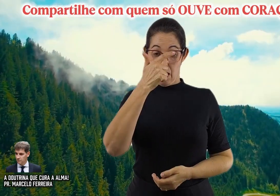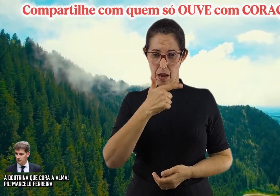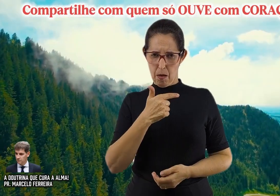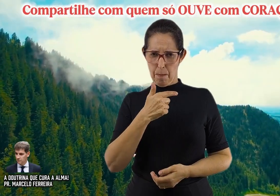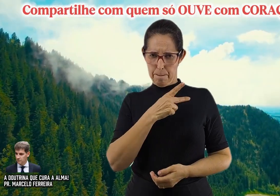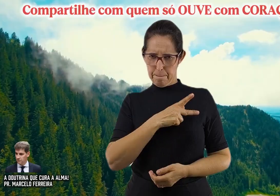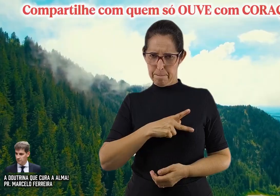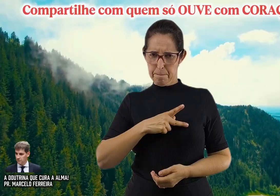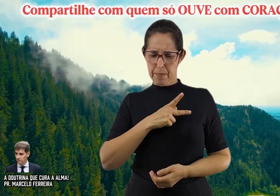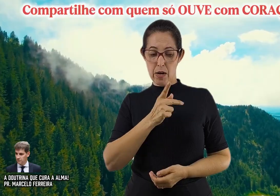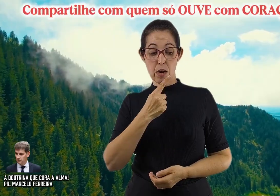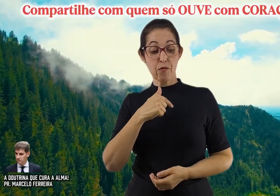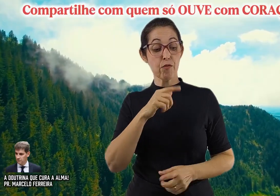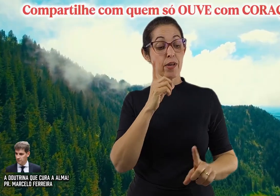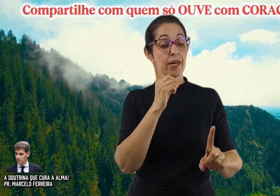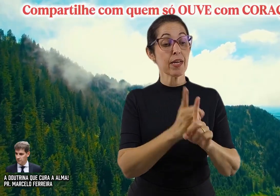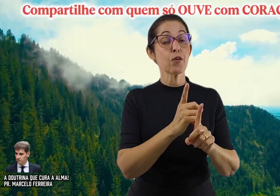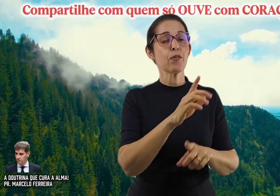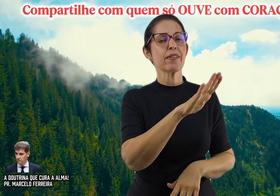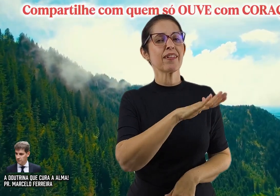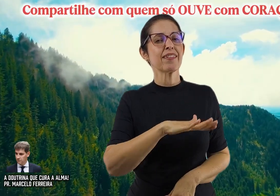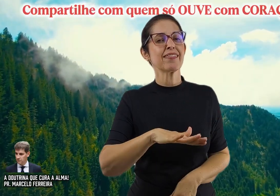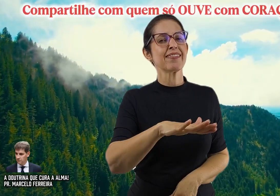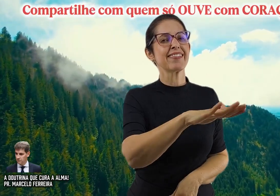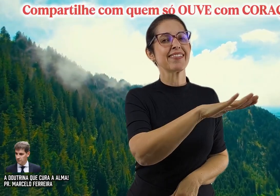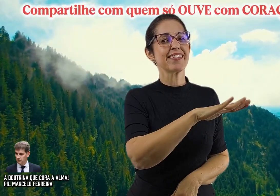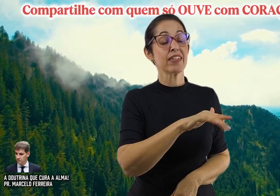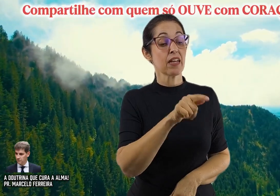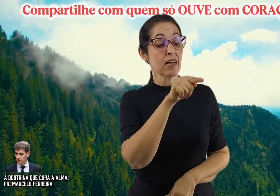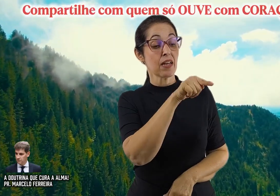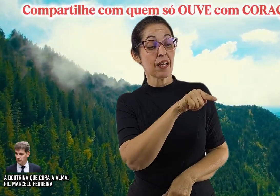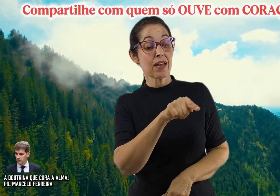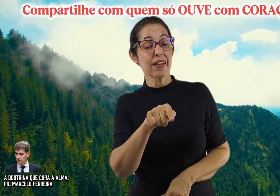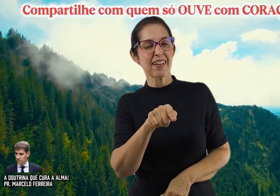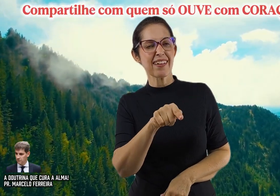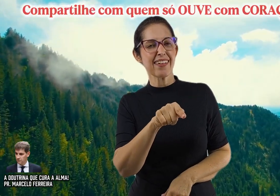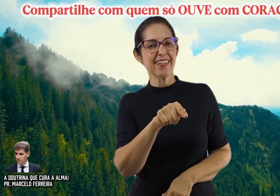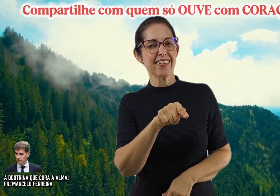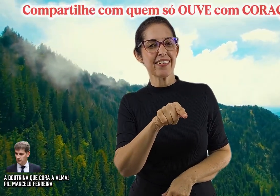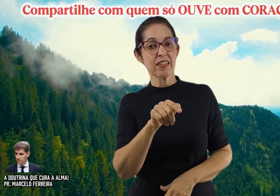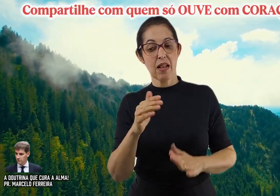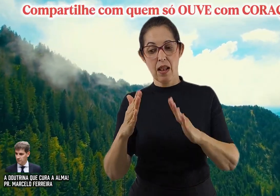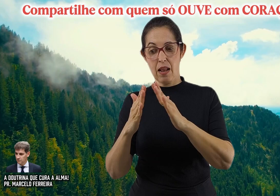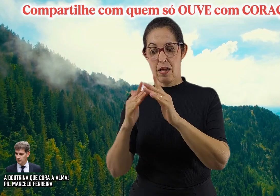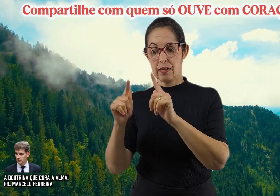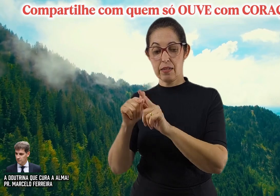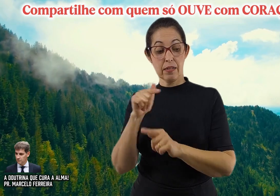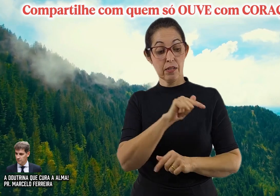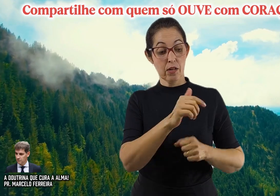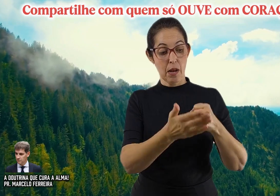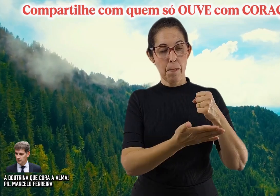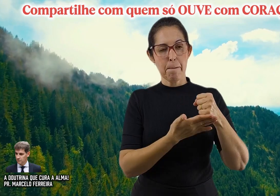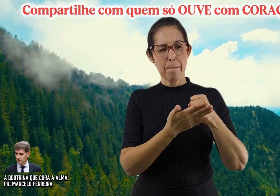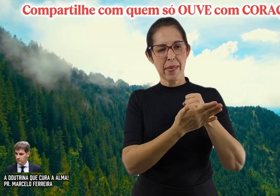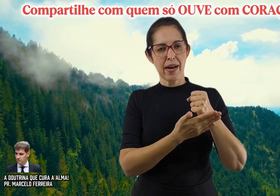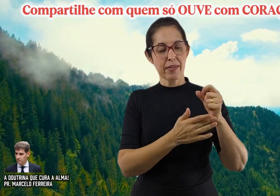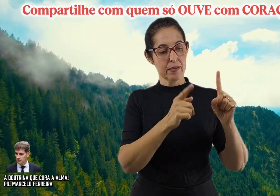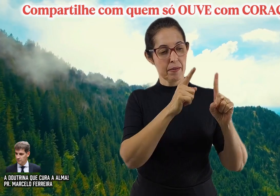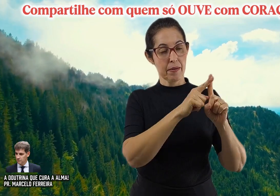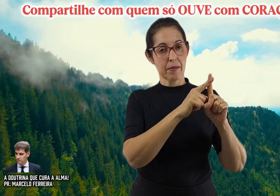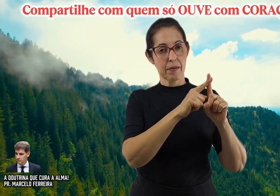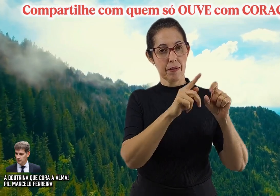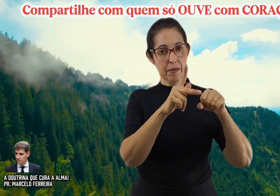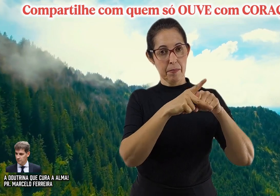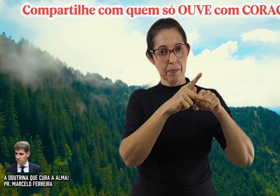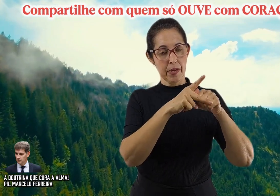ter com aqueles que são os colunas da igreja, Pedro, João e